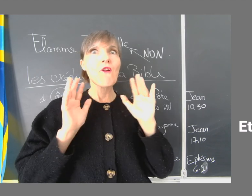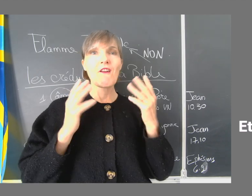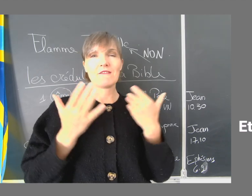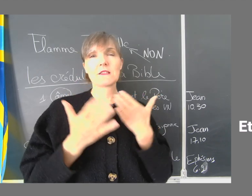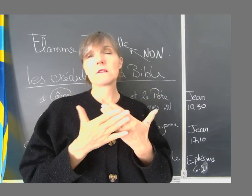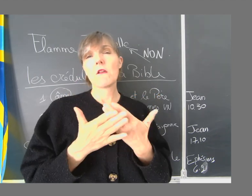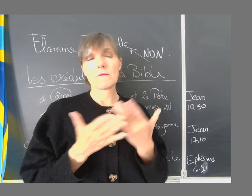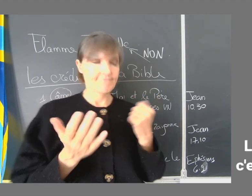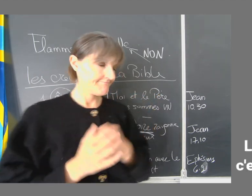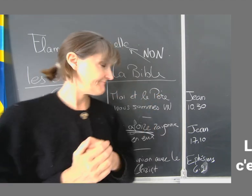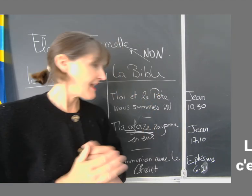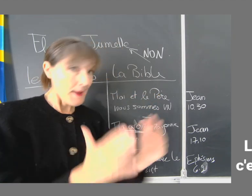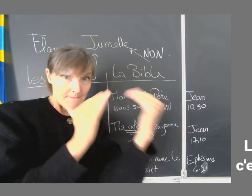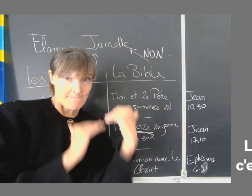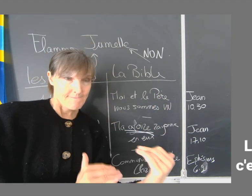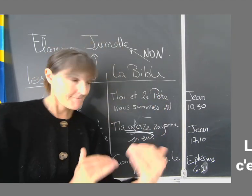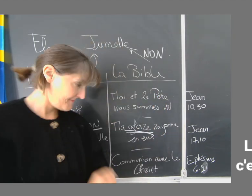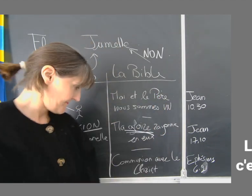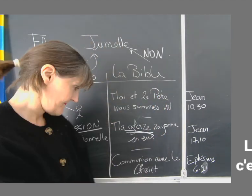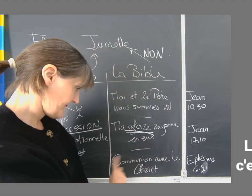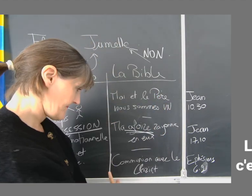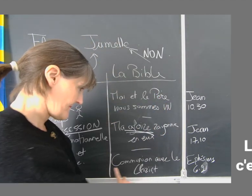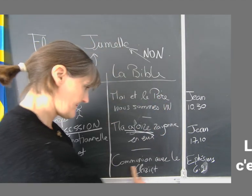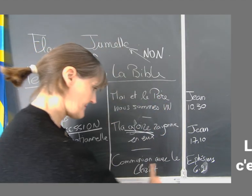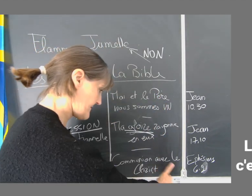chrétiens le troisième verset c'est éphésiens 6 21